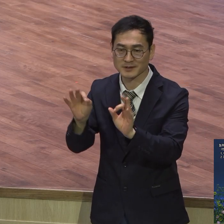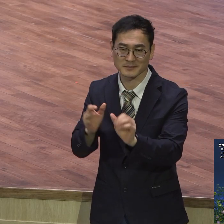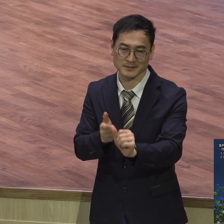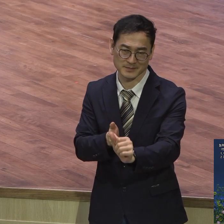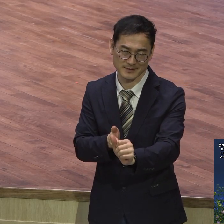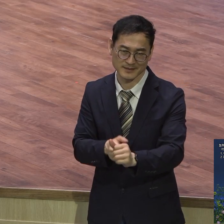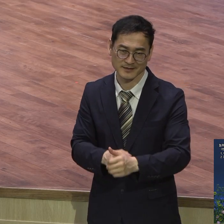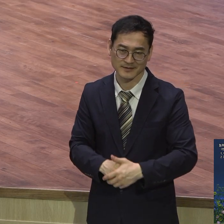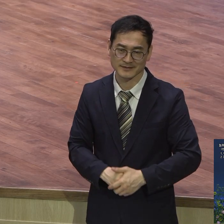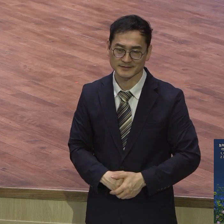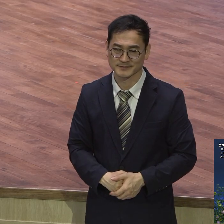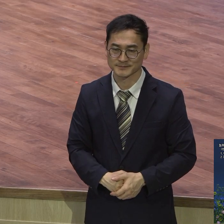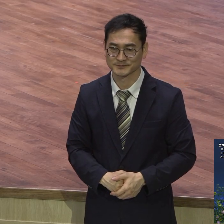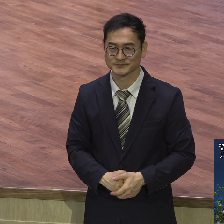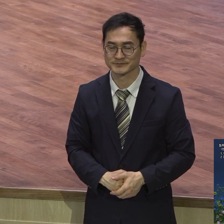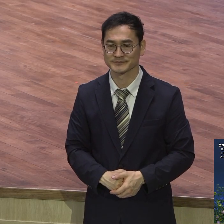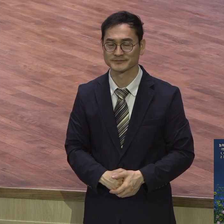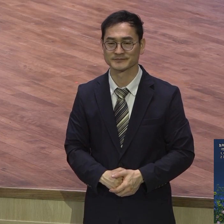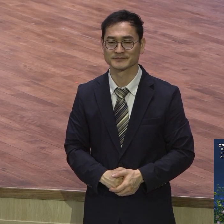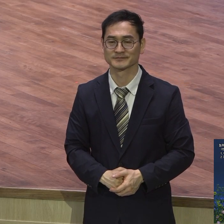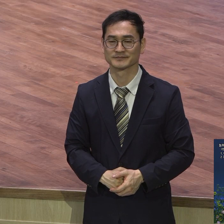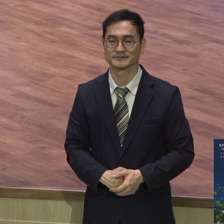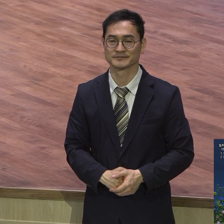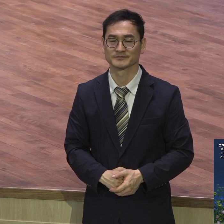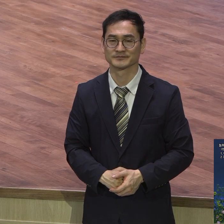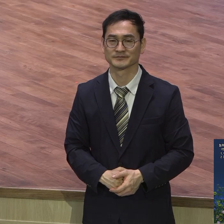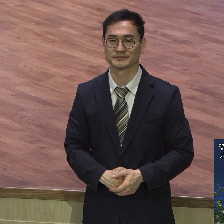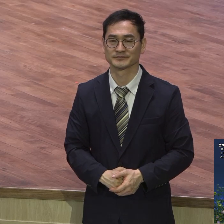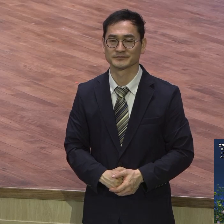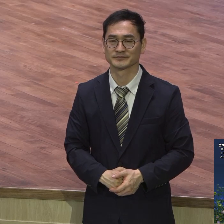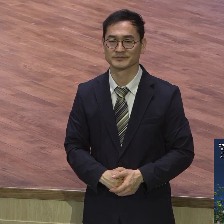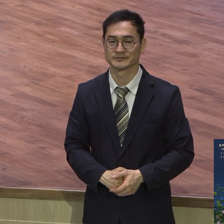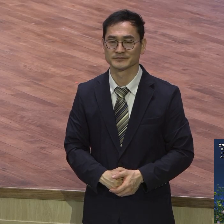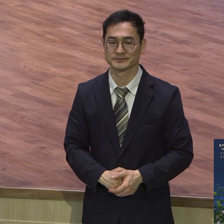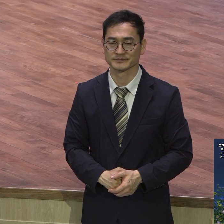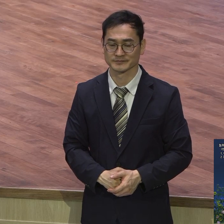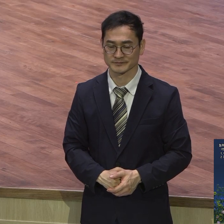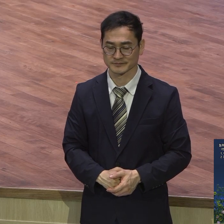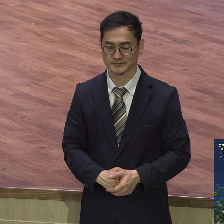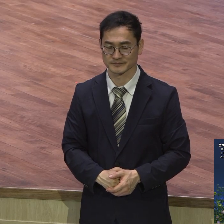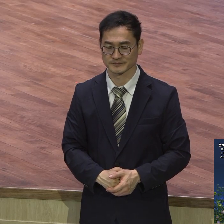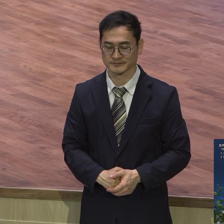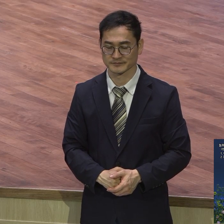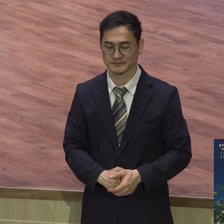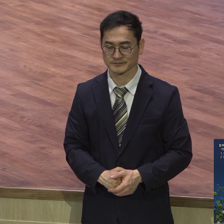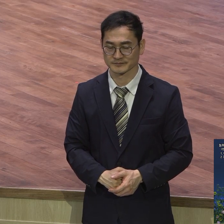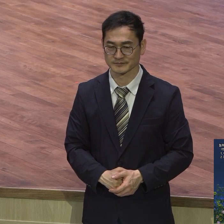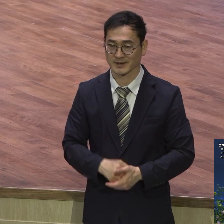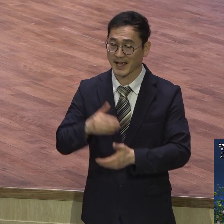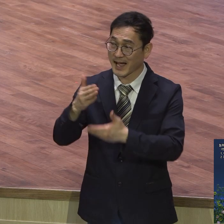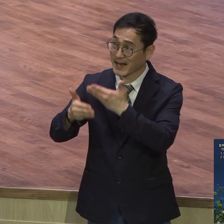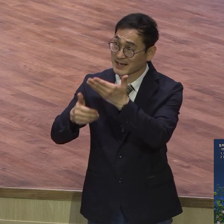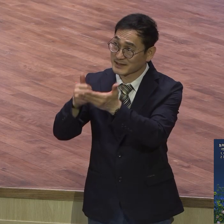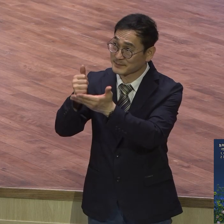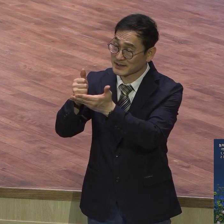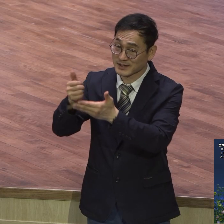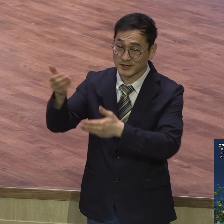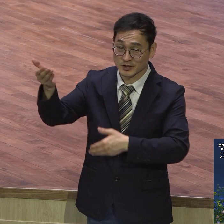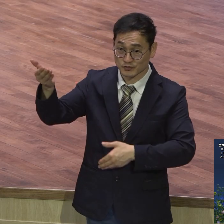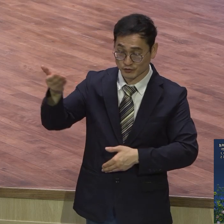뭐든지 간에 영적 해석 우리가 신화생활에서 두 가지 믿음의 눈이 필요합니다 하나는 이미 주신 것에 대해서